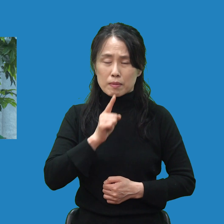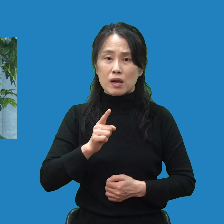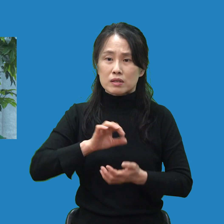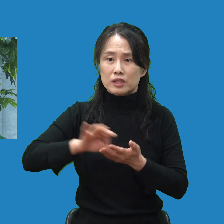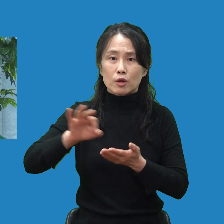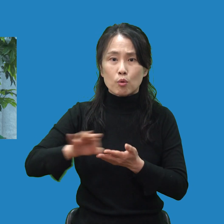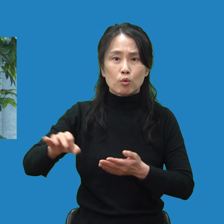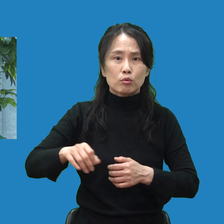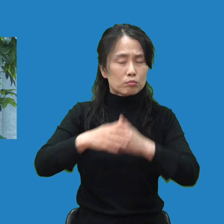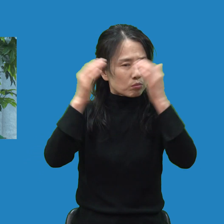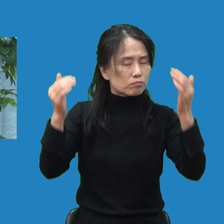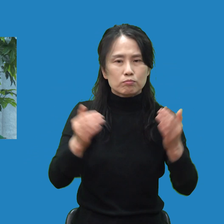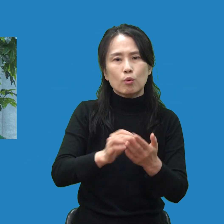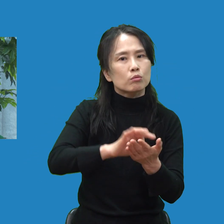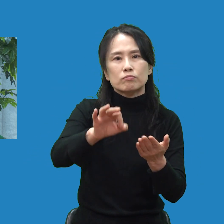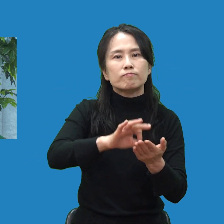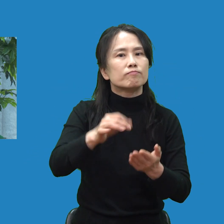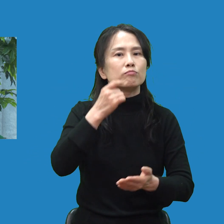말이에요.